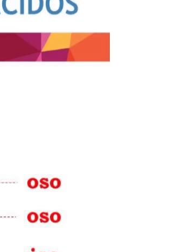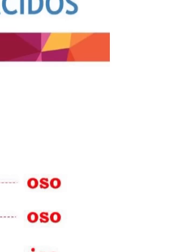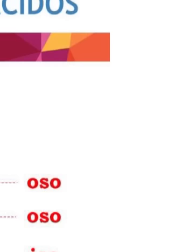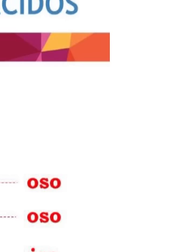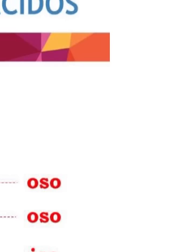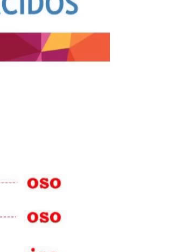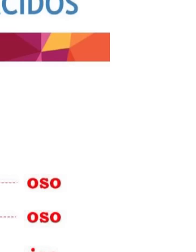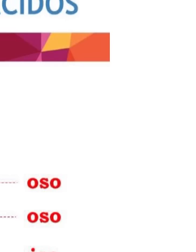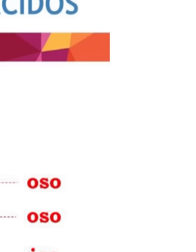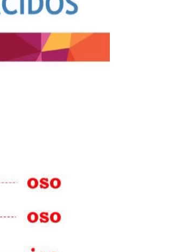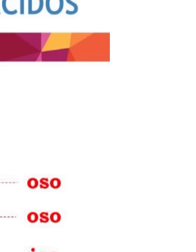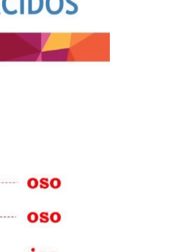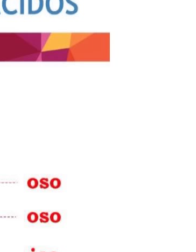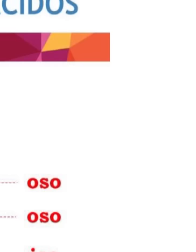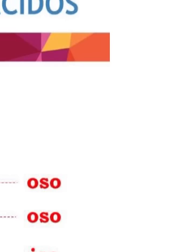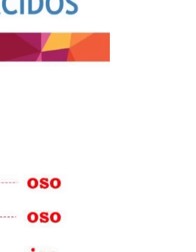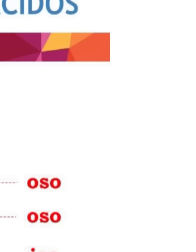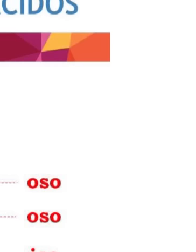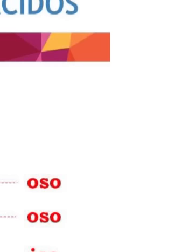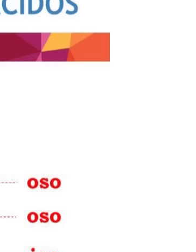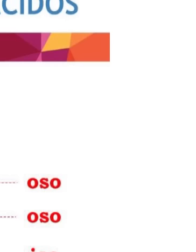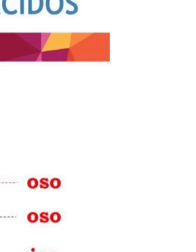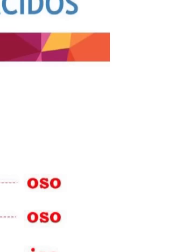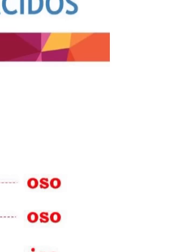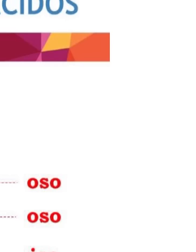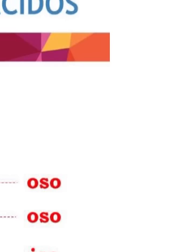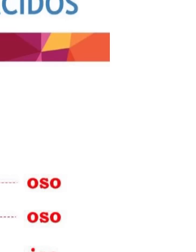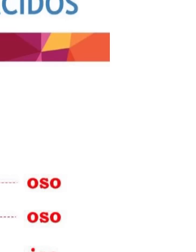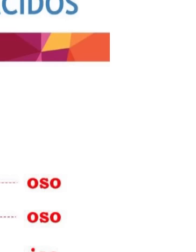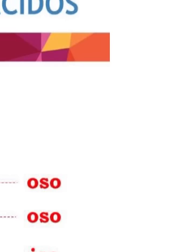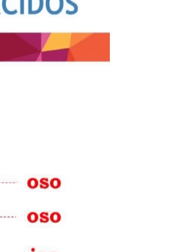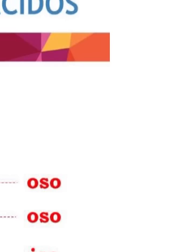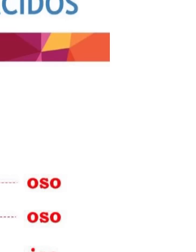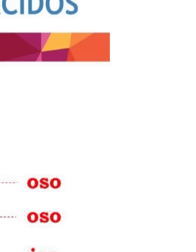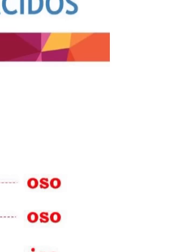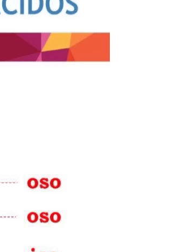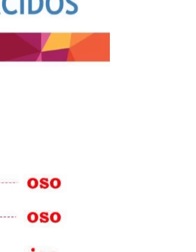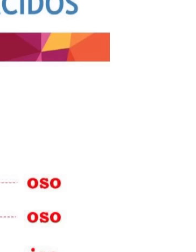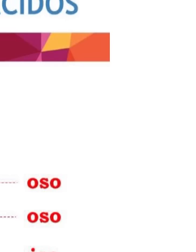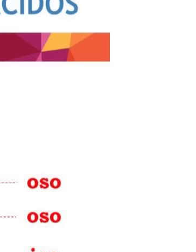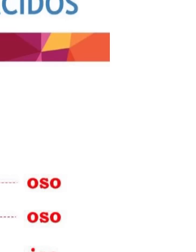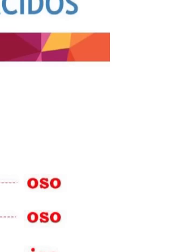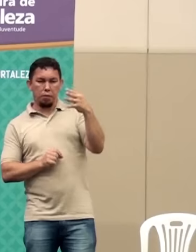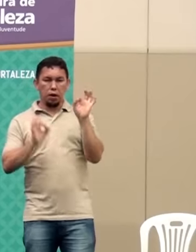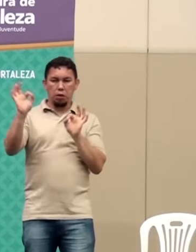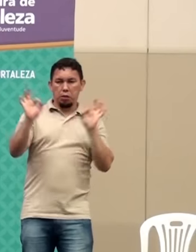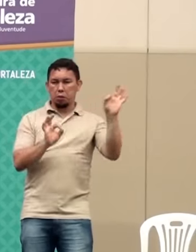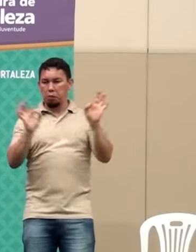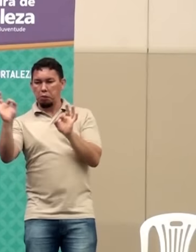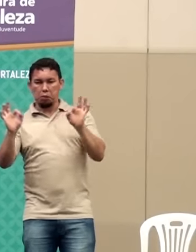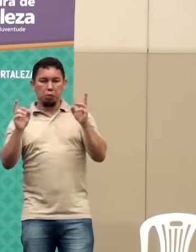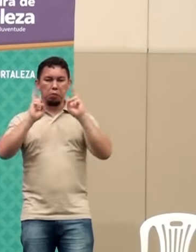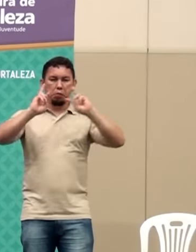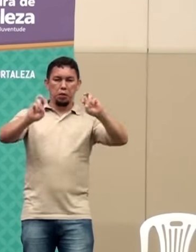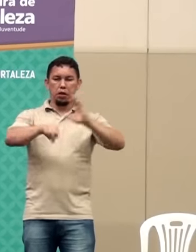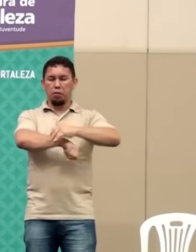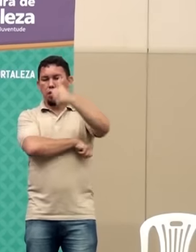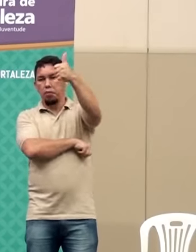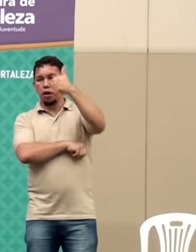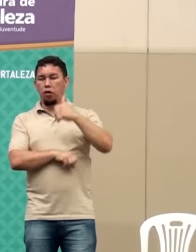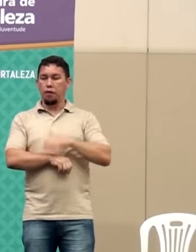sufixo ico. Eu vou colocar uns exemplos aqui para a gente ver e trabalhar com essa tabela, tá? Para a gente observar